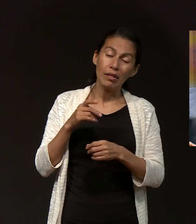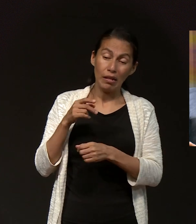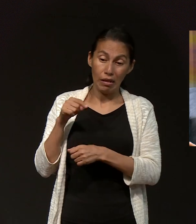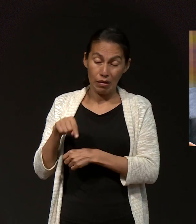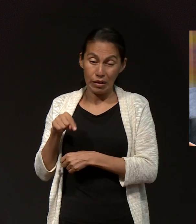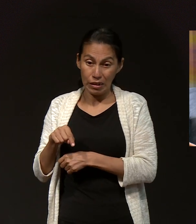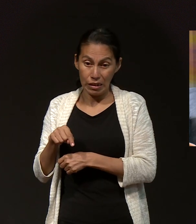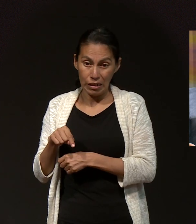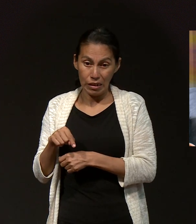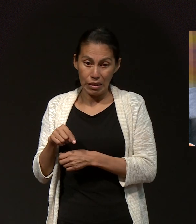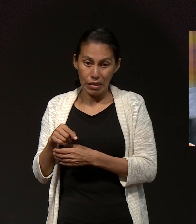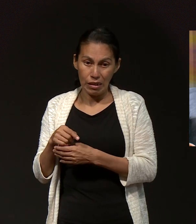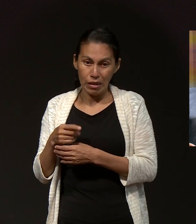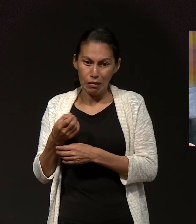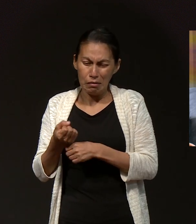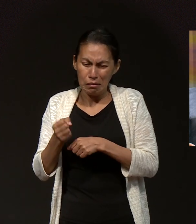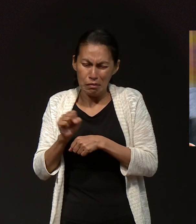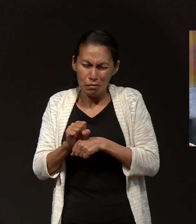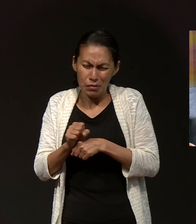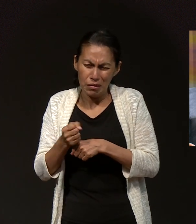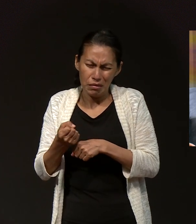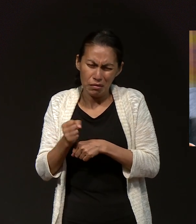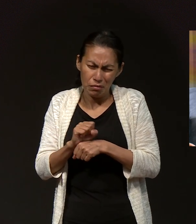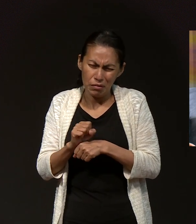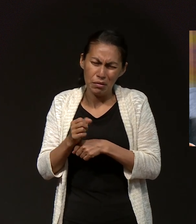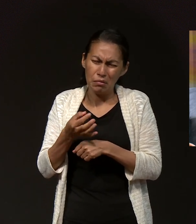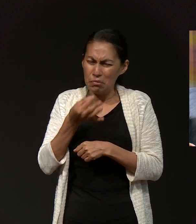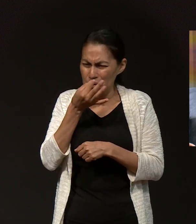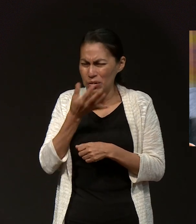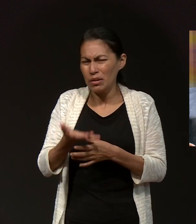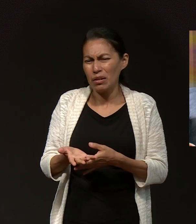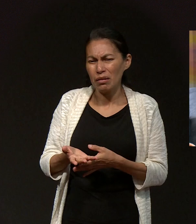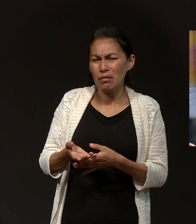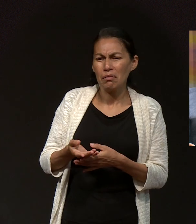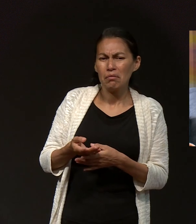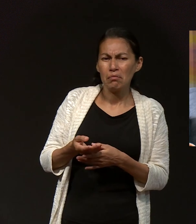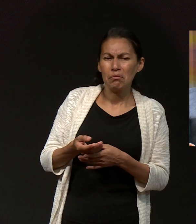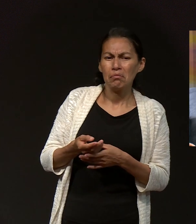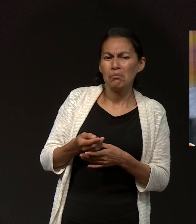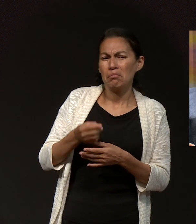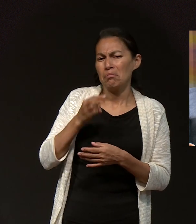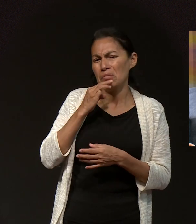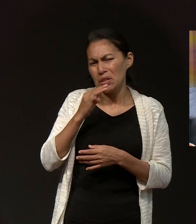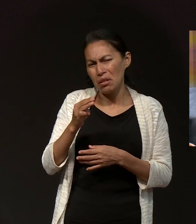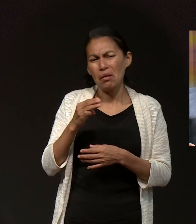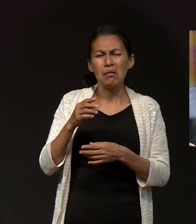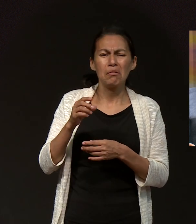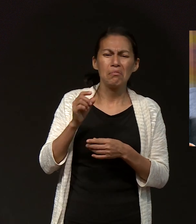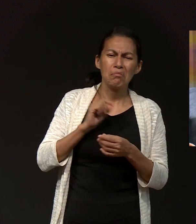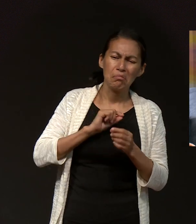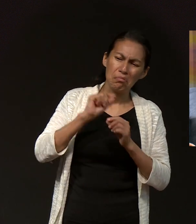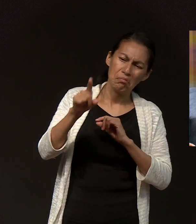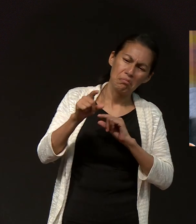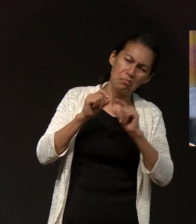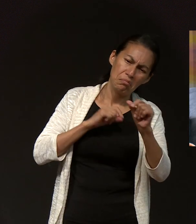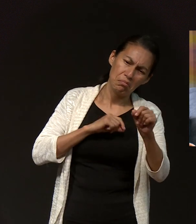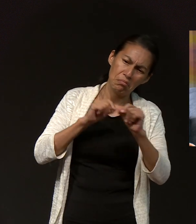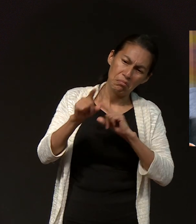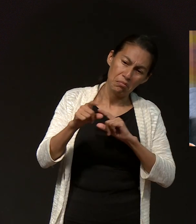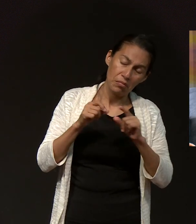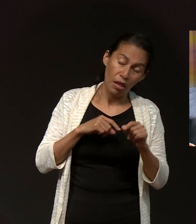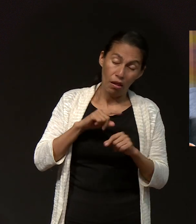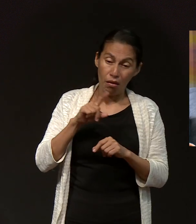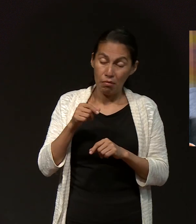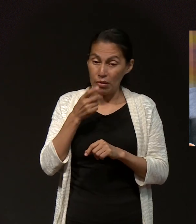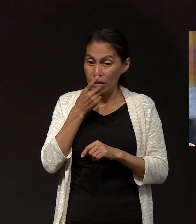en oración. A las poquitas semanas me habló el Arqui Bernal. Estuvimos en contacto y mandándonos correos de archivos y